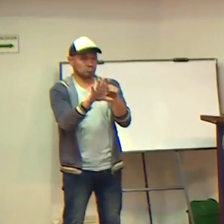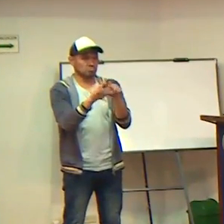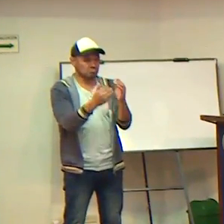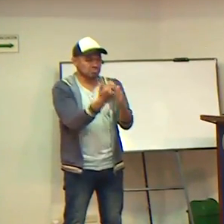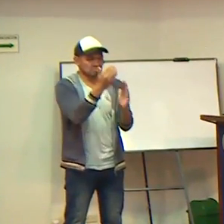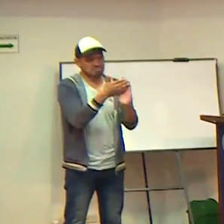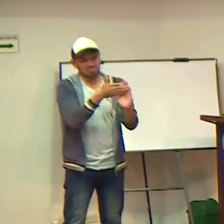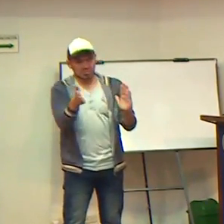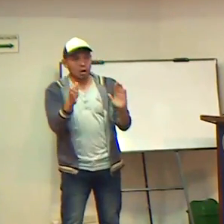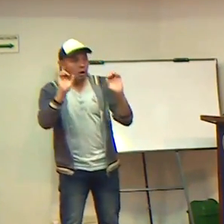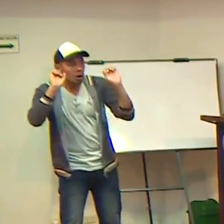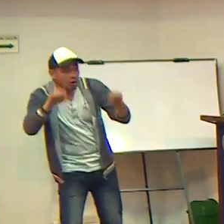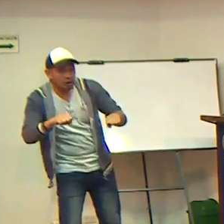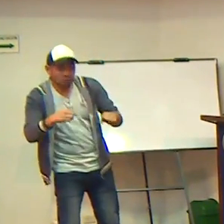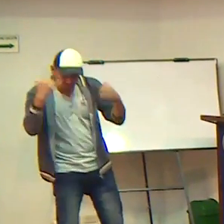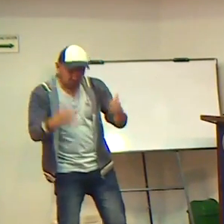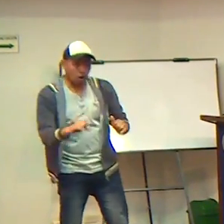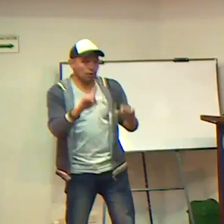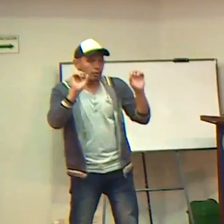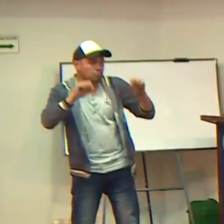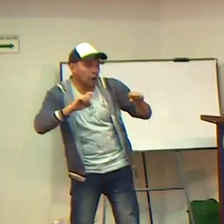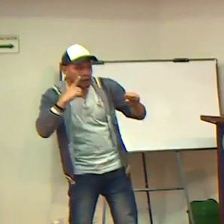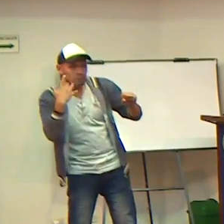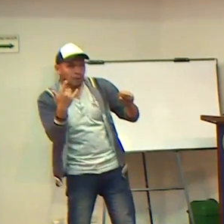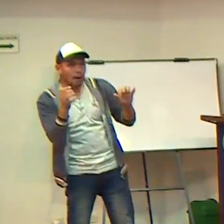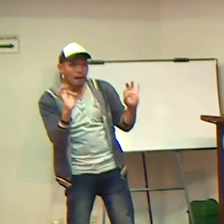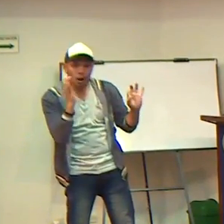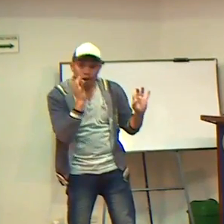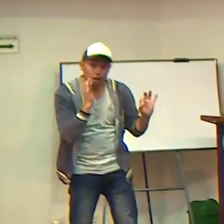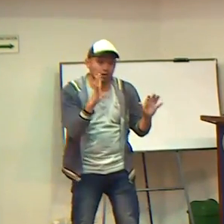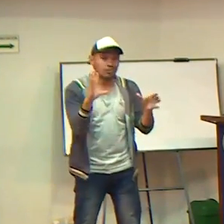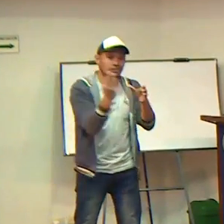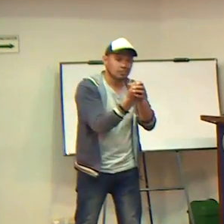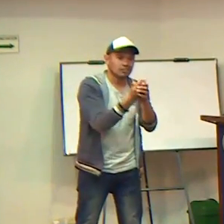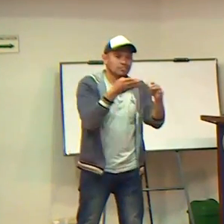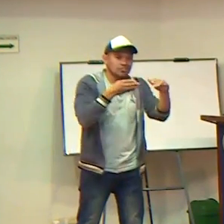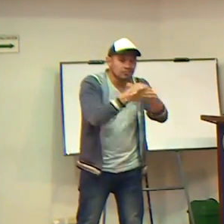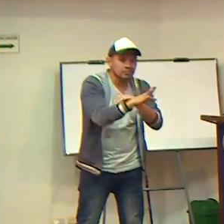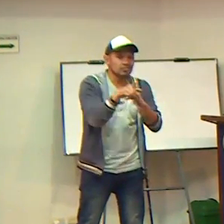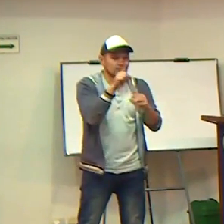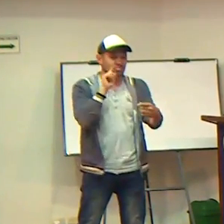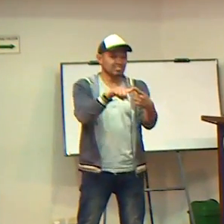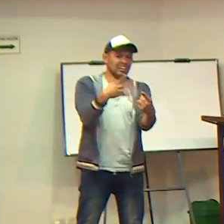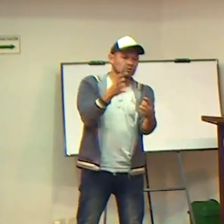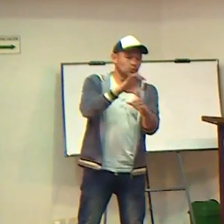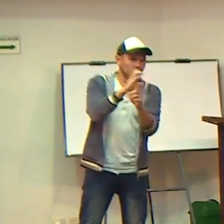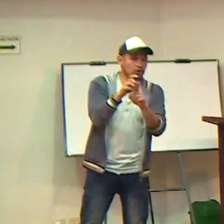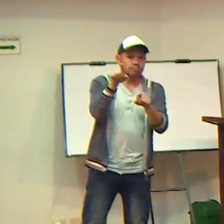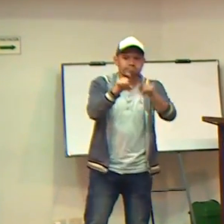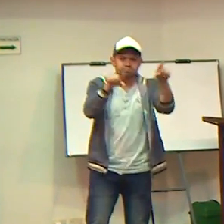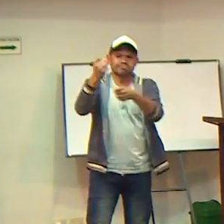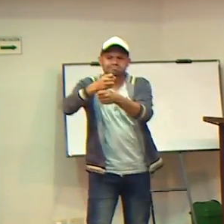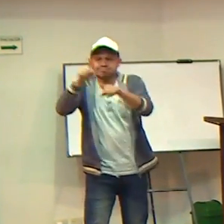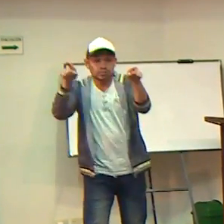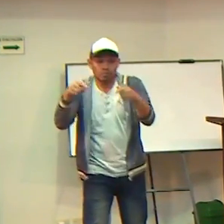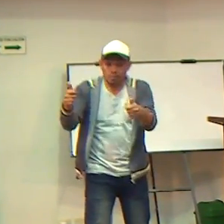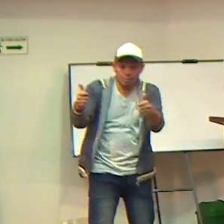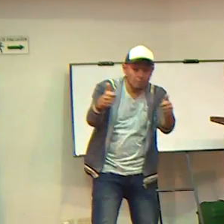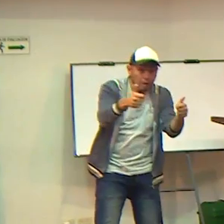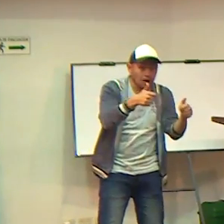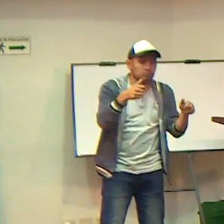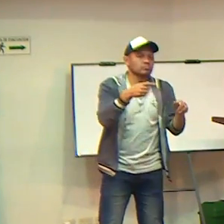convocar. Ya en el 2005 se dio la aprobación y digamos en cuanto al tema de la inclusión, de que